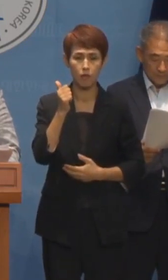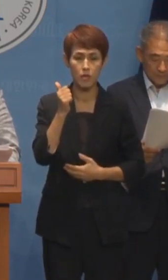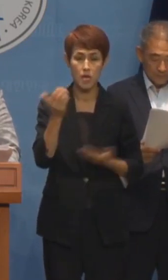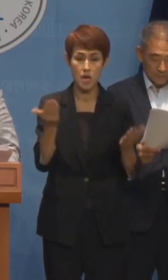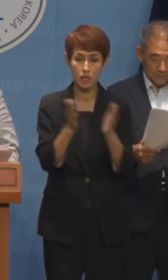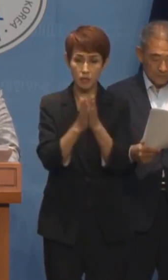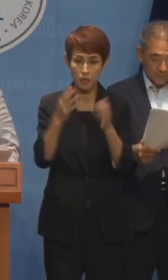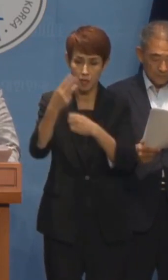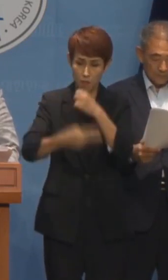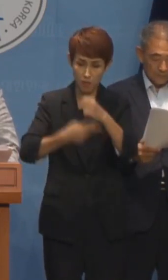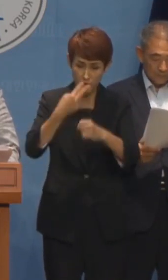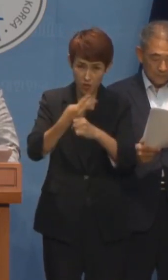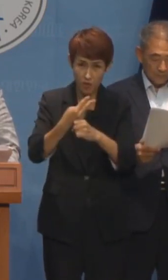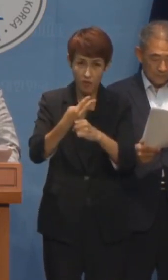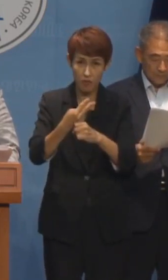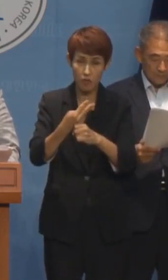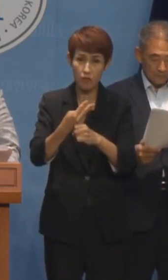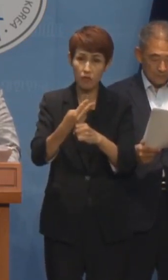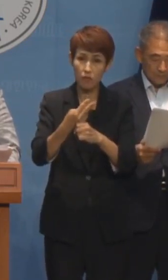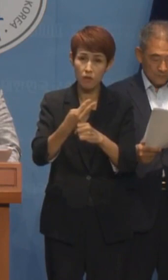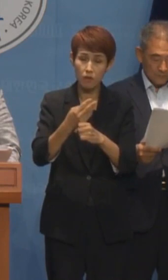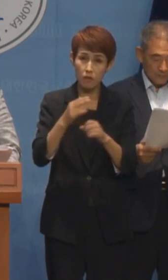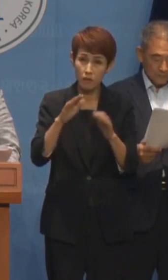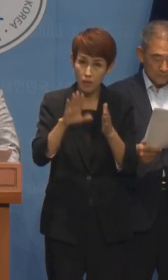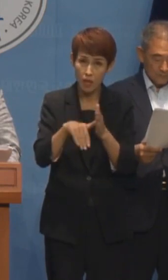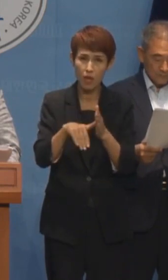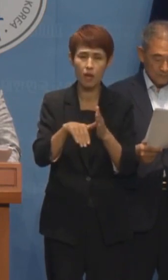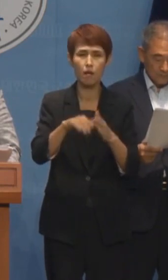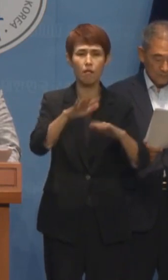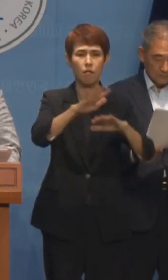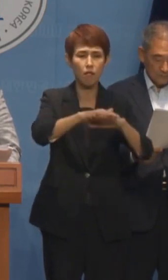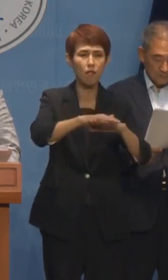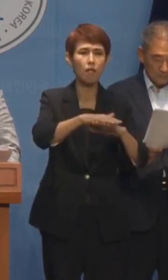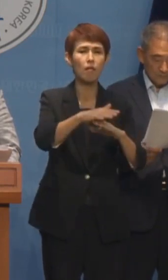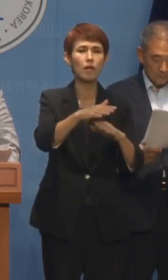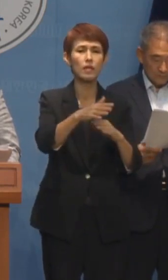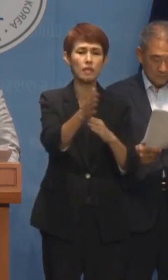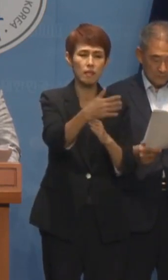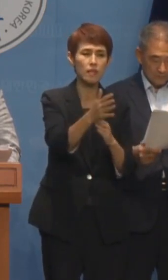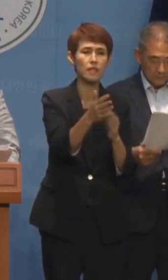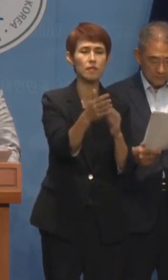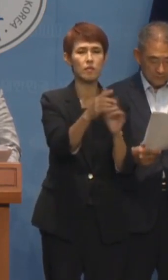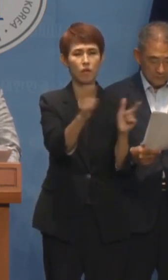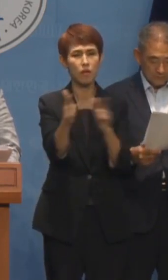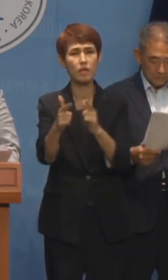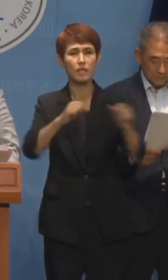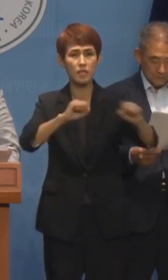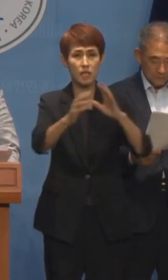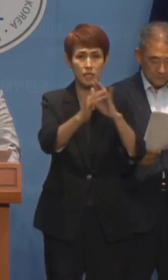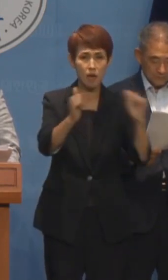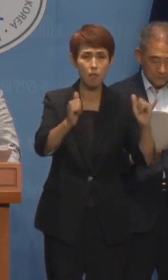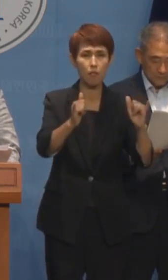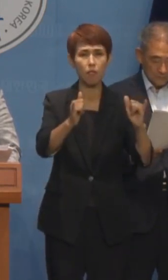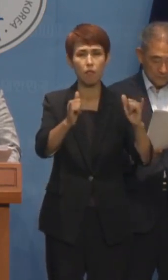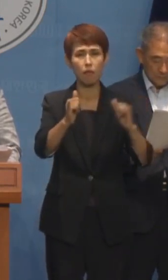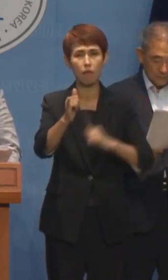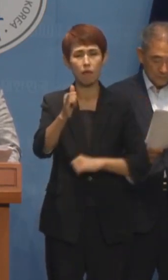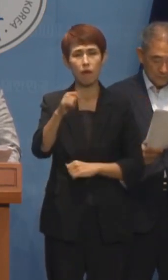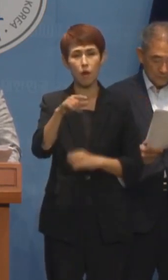농업, 농어촌, 농어민에 대한 천박한 인식을 여과 없이 드러낸 윤석열